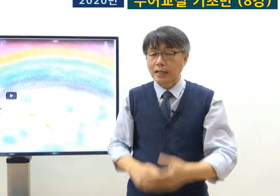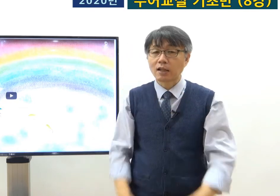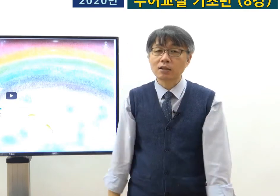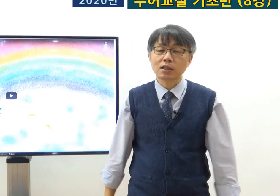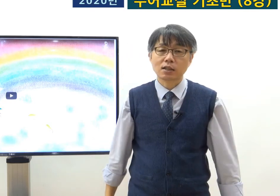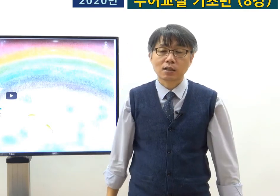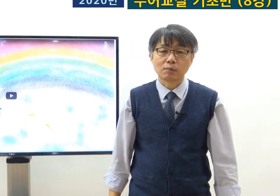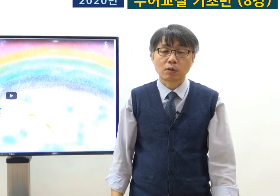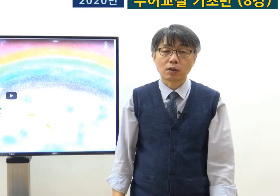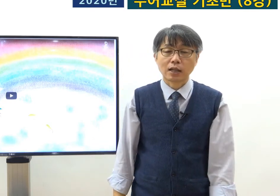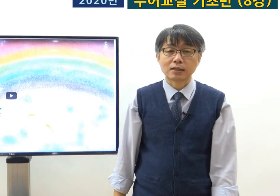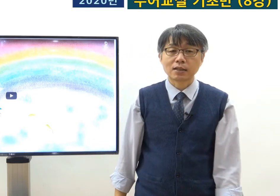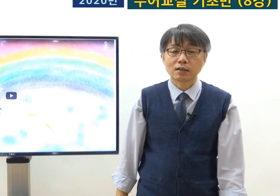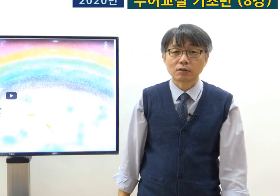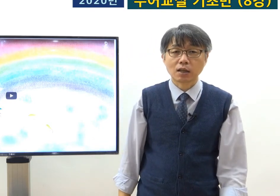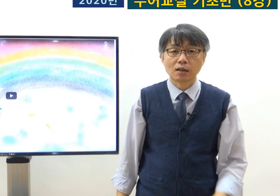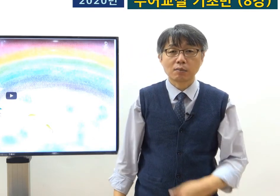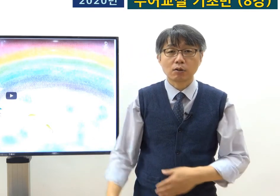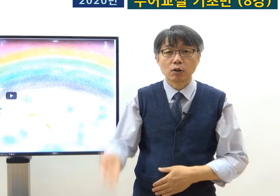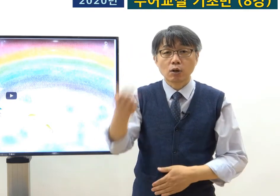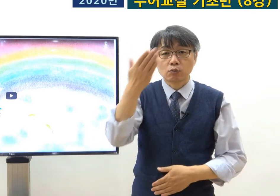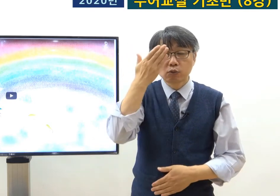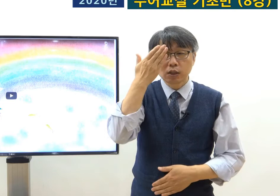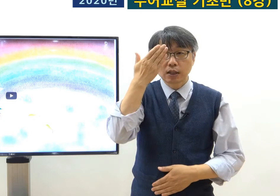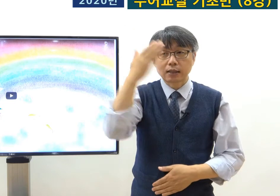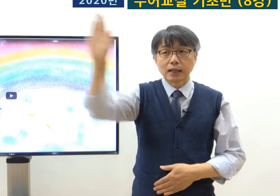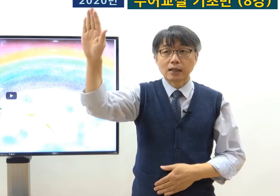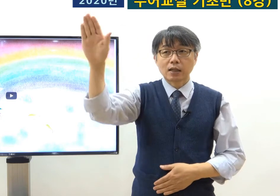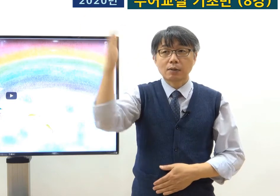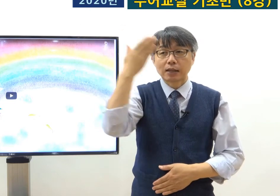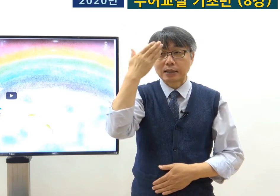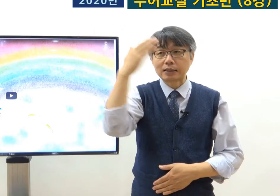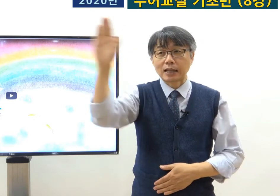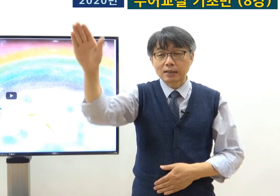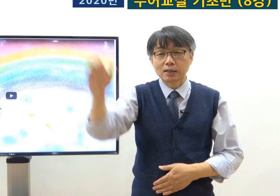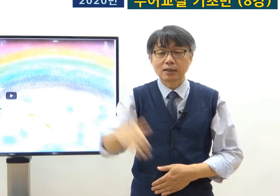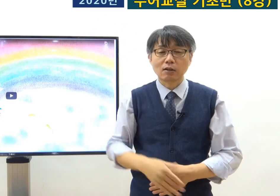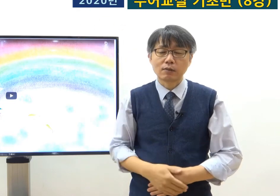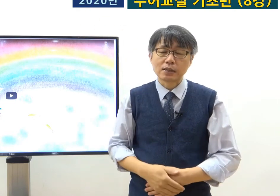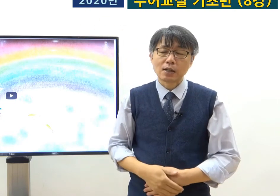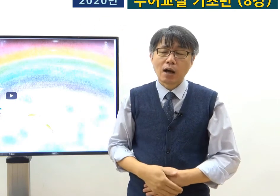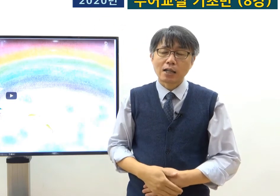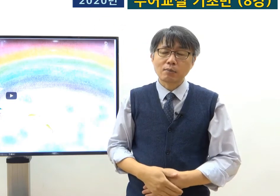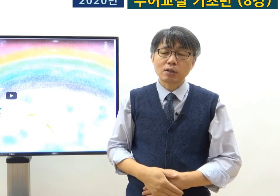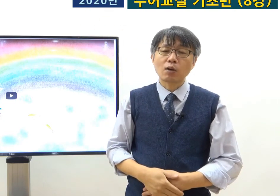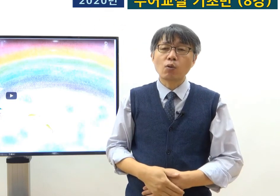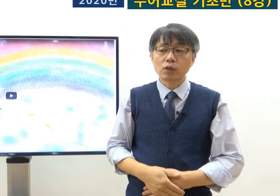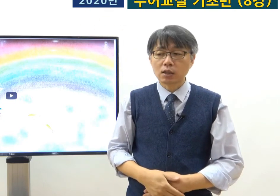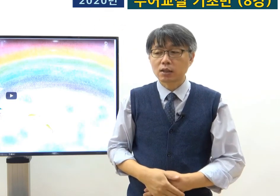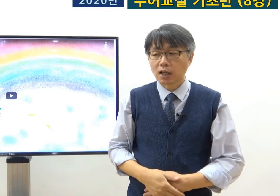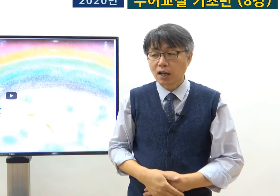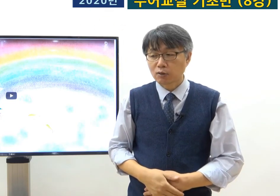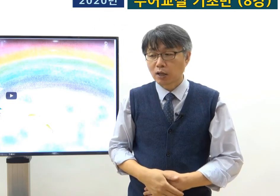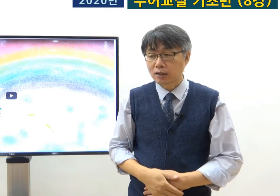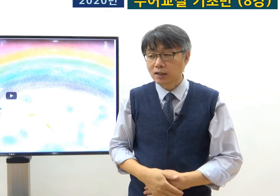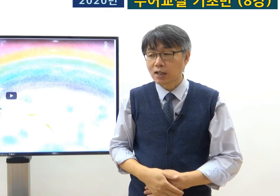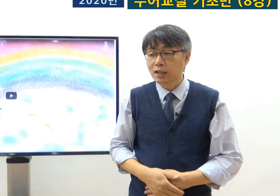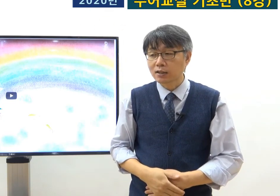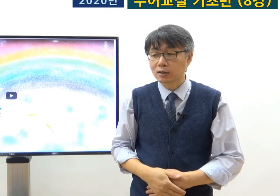낯선 길을 어떻게 하냐면 눈이 이렇게 딱 이렇게 낯설다 이런 뜻인데요. 아니면 새로운 길 이렇게 가도 되는 텐데 일단은